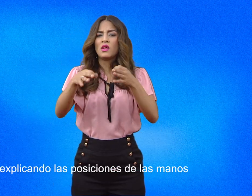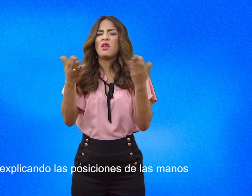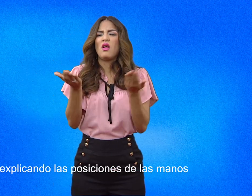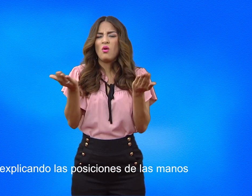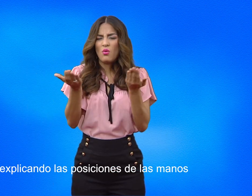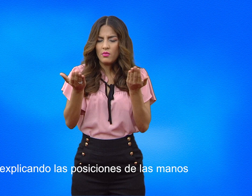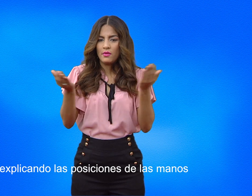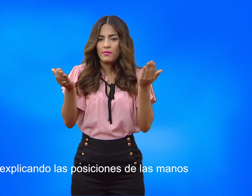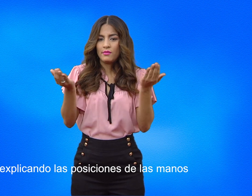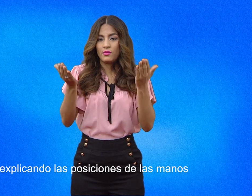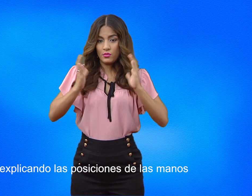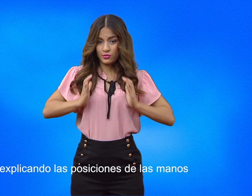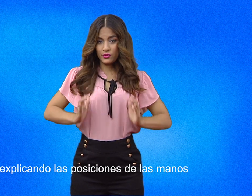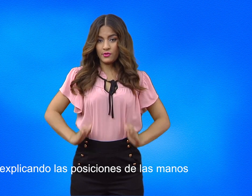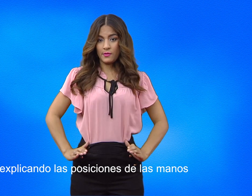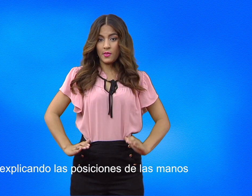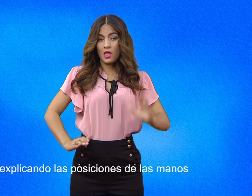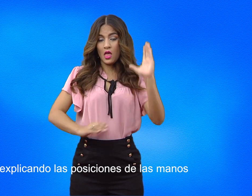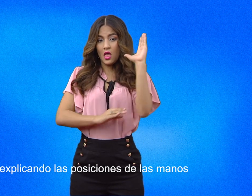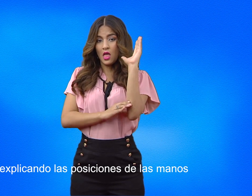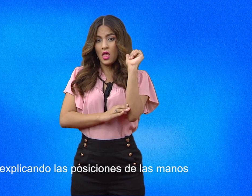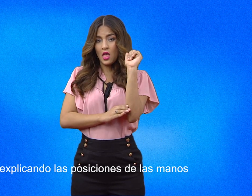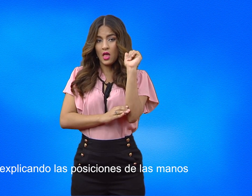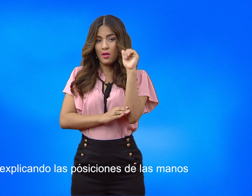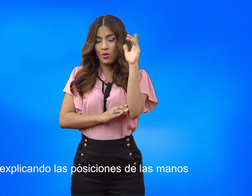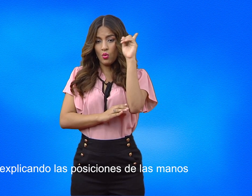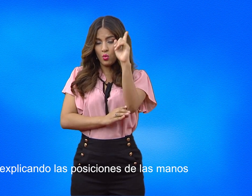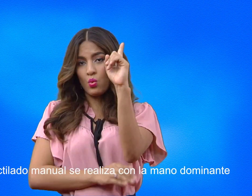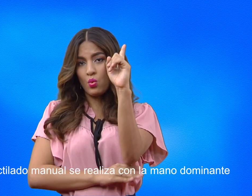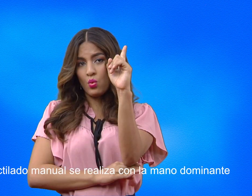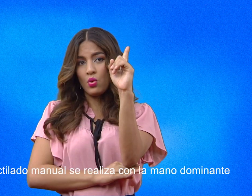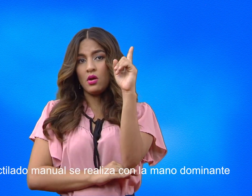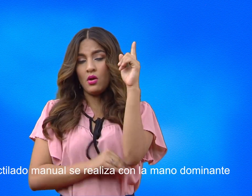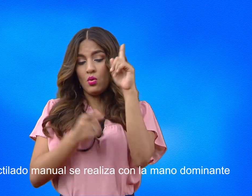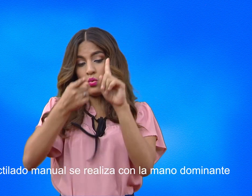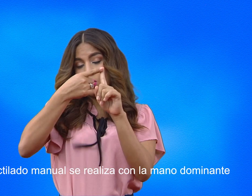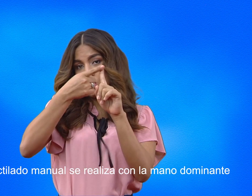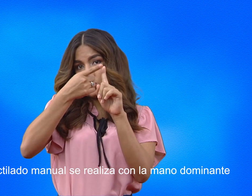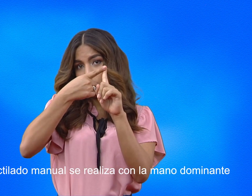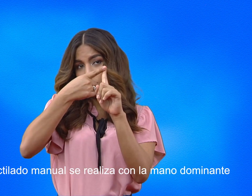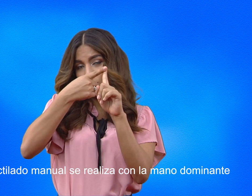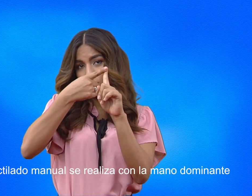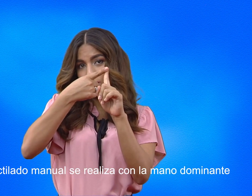explicando las posiciones de las manos. 1.